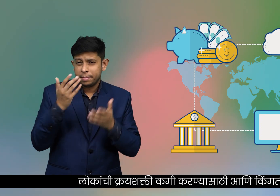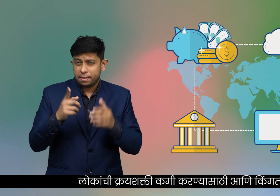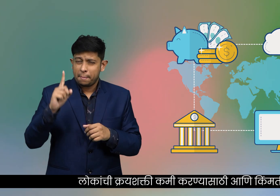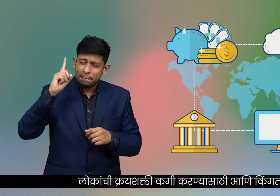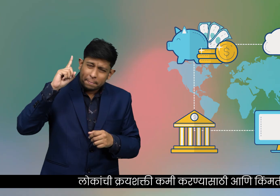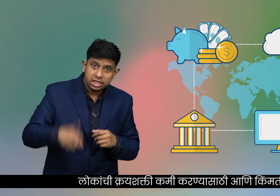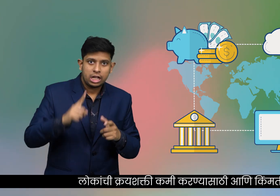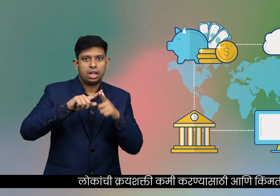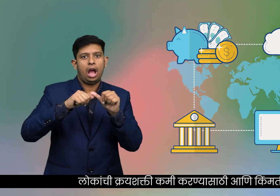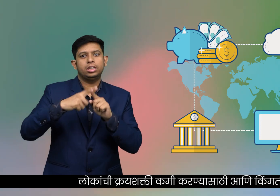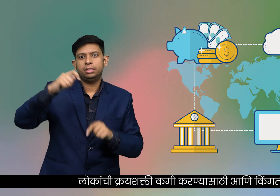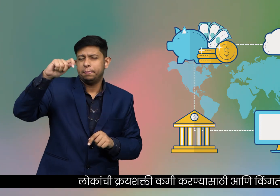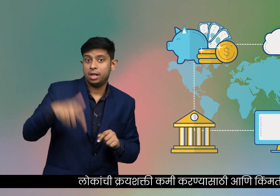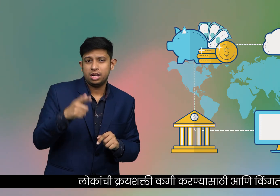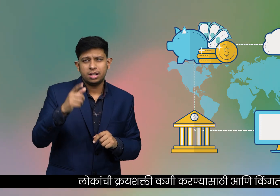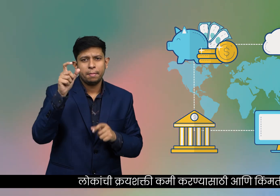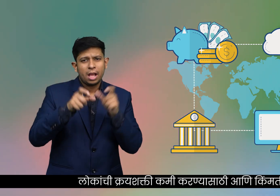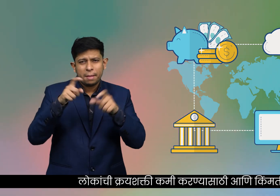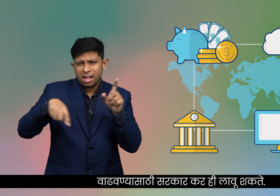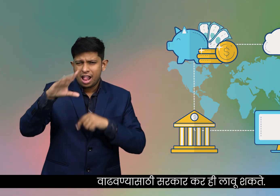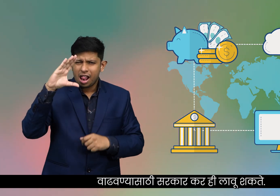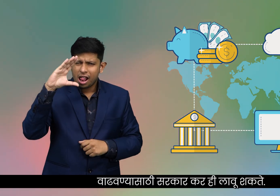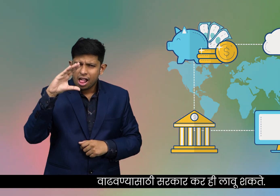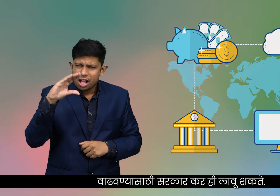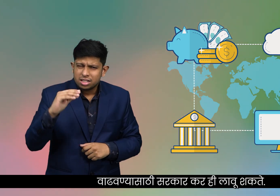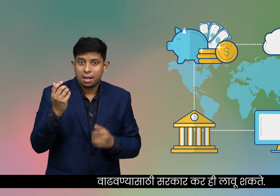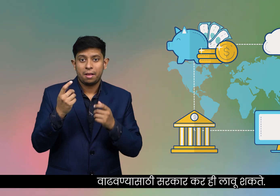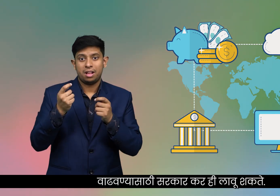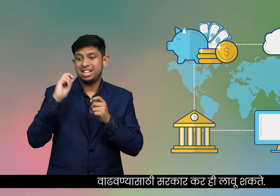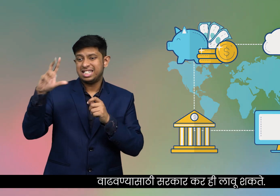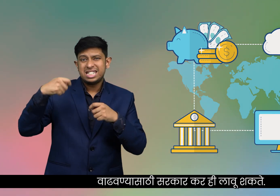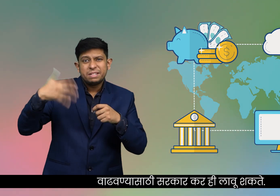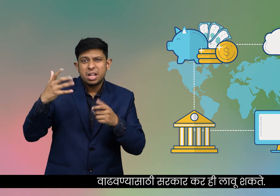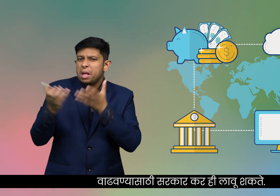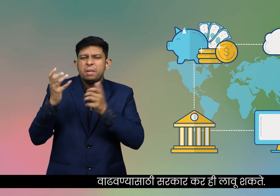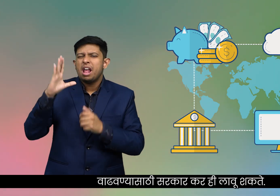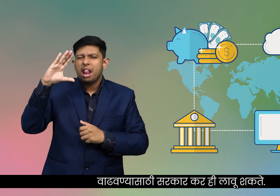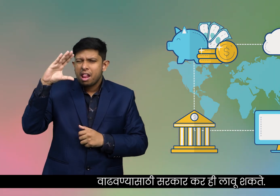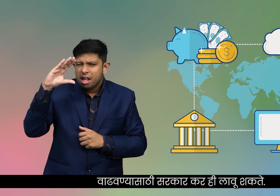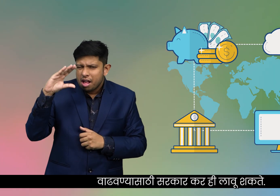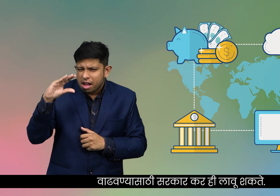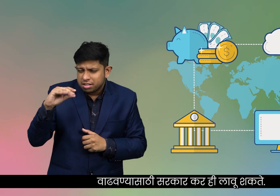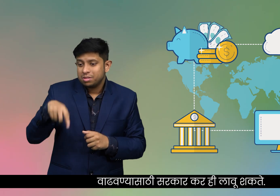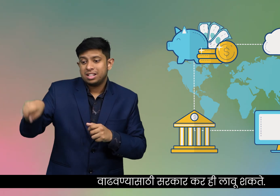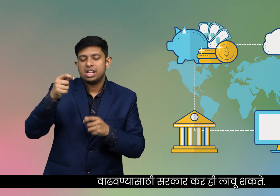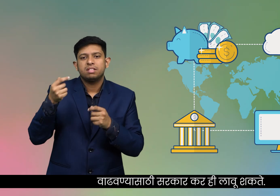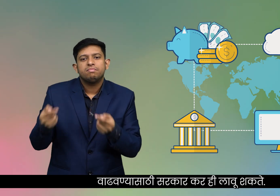लोकांची क्रयशक्ती कमी करण्यासाठी आणि किंमती वाढवण्यासाठी सरकार ही लागू